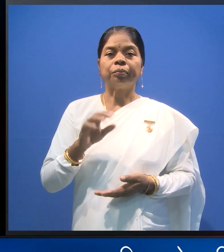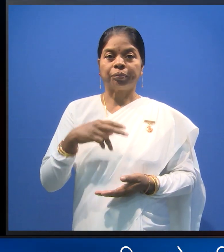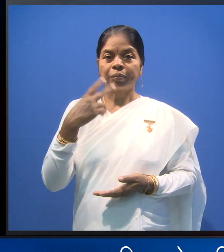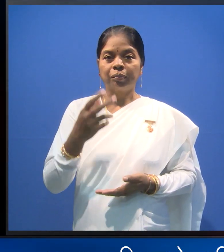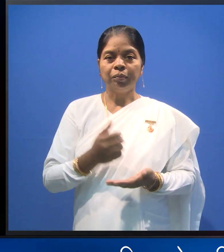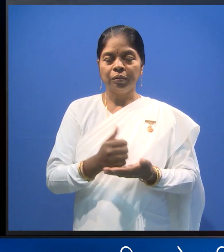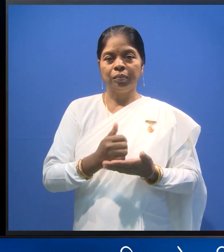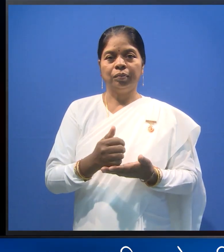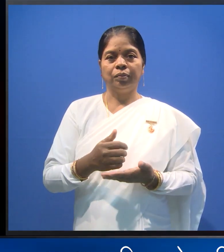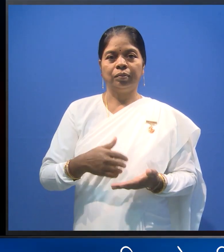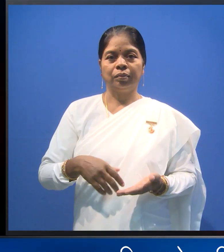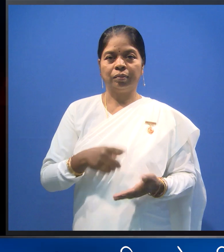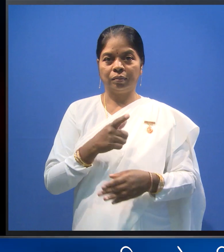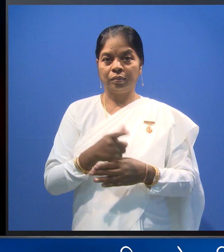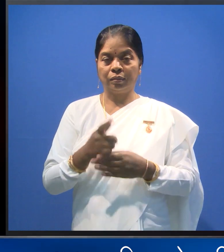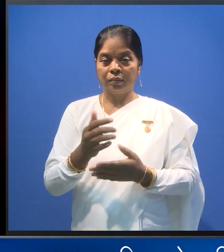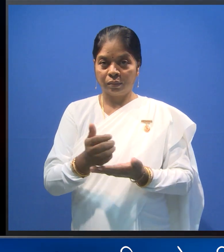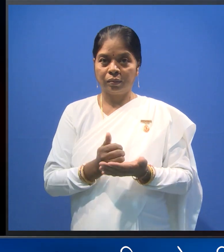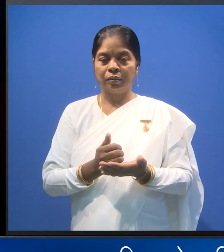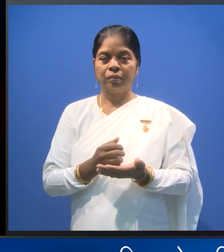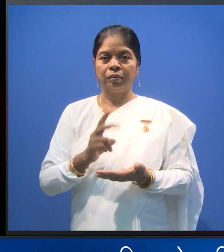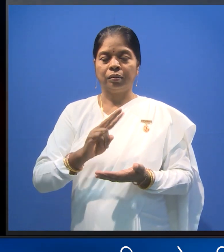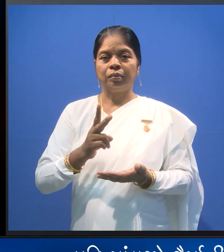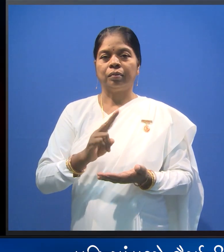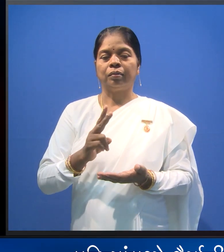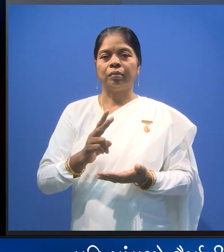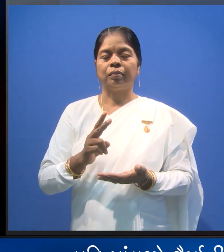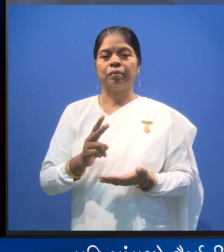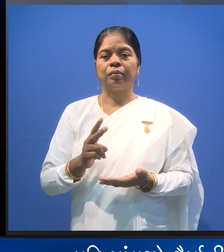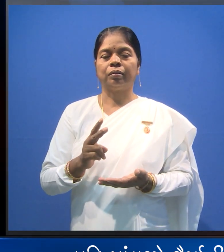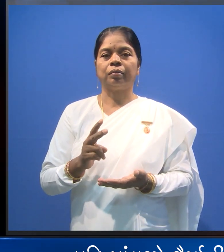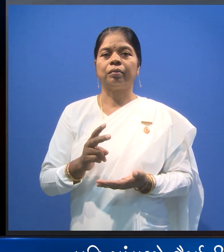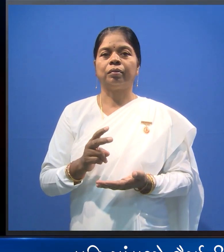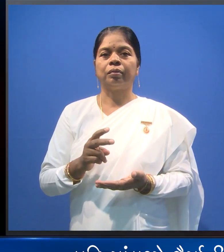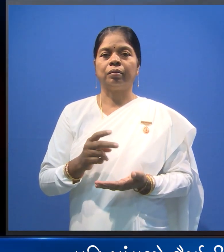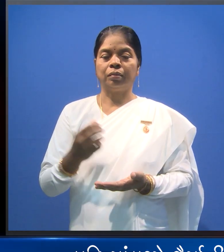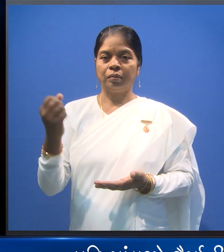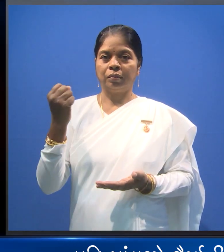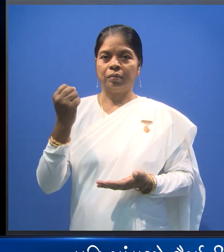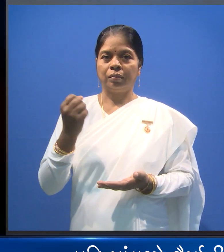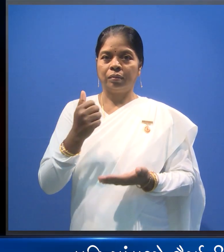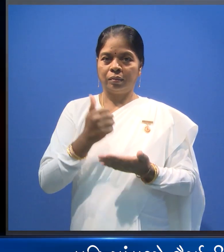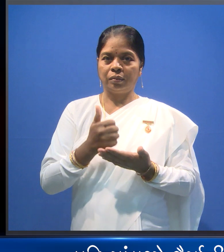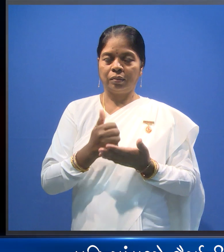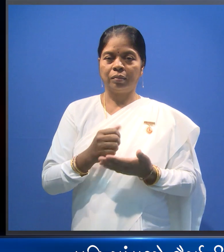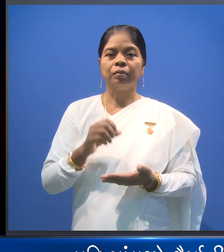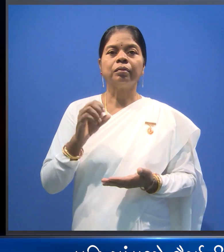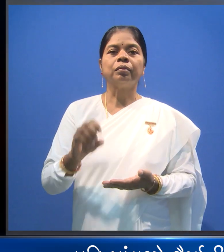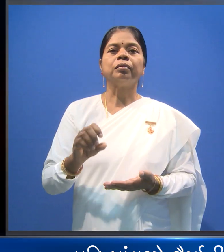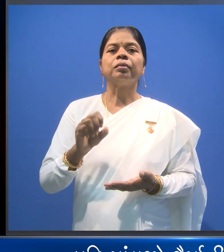दुसऱ्याला शिकवणे आणि शिक्षण घेणे या दोन्ही प्रक्रियेमध्ये धैर्याची आवश्यकता